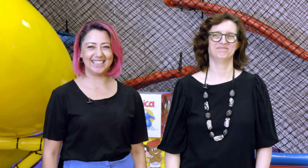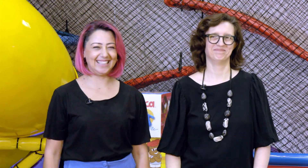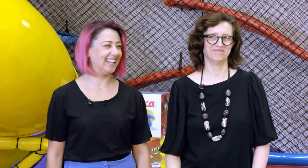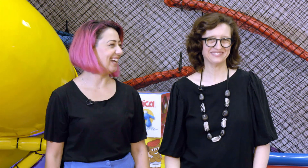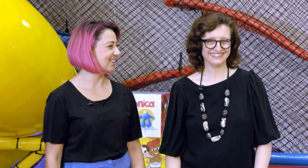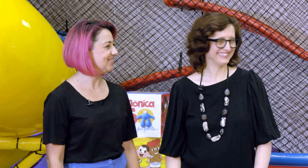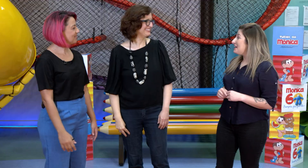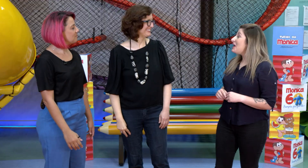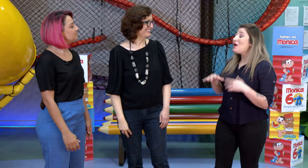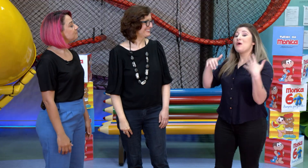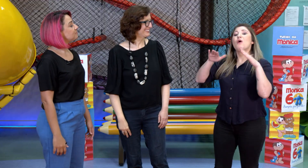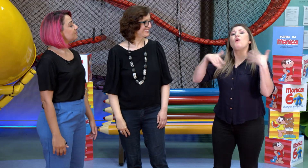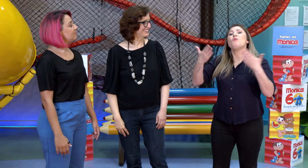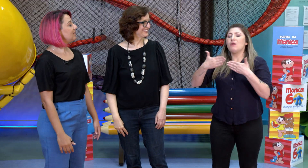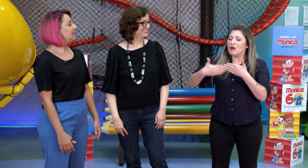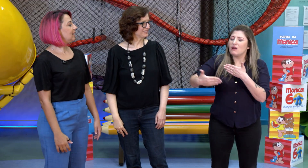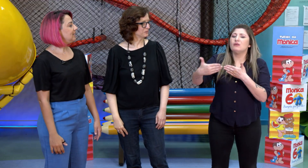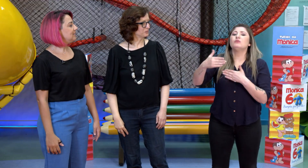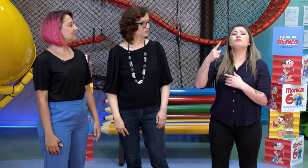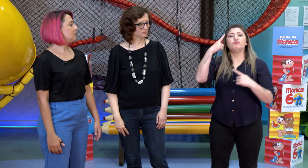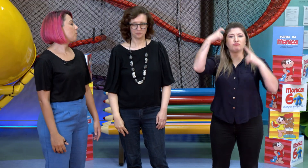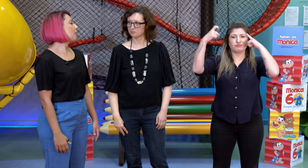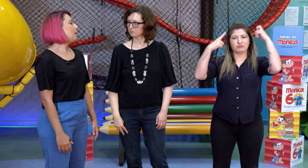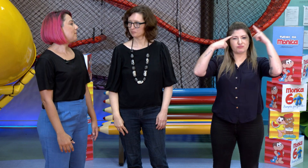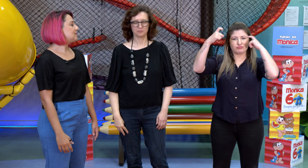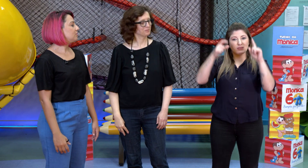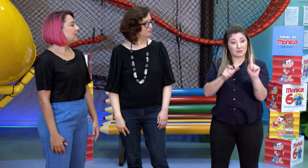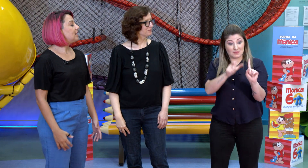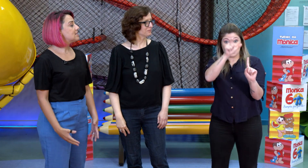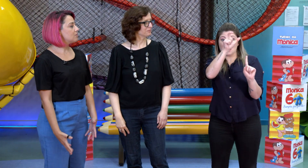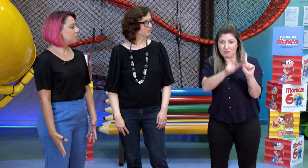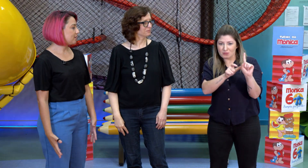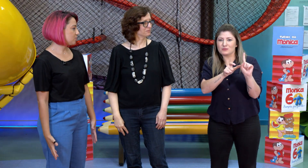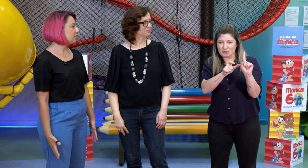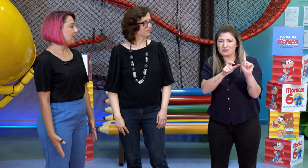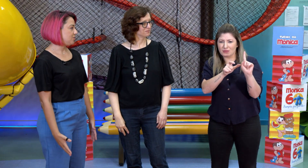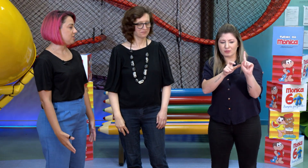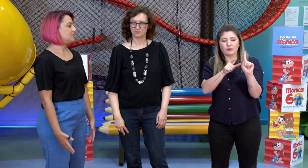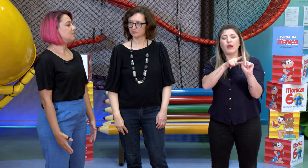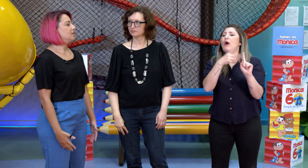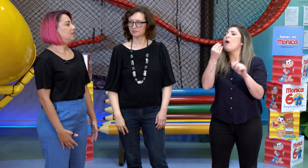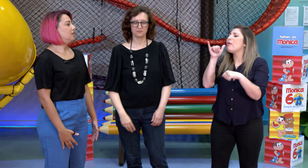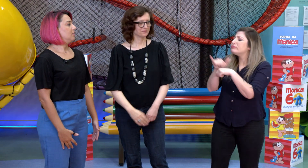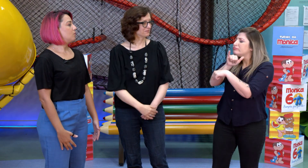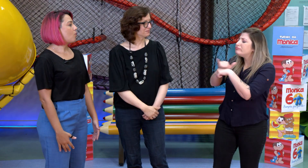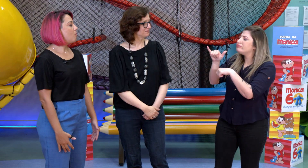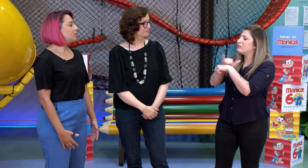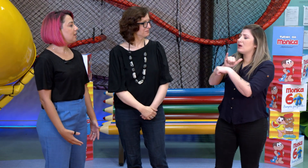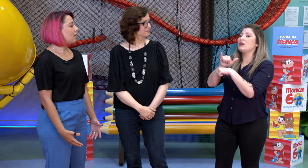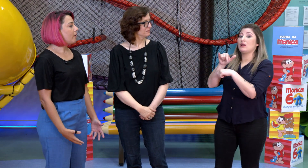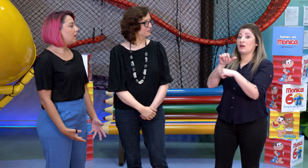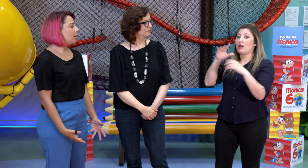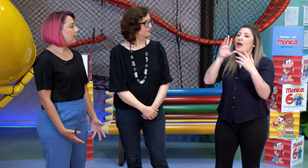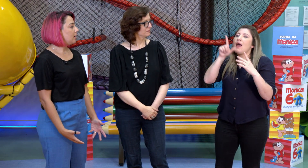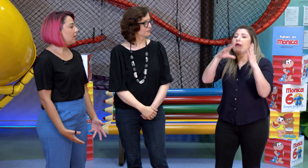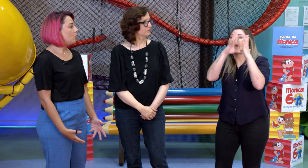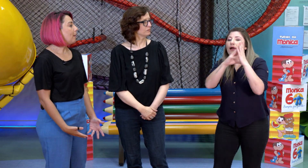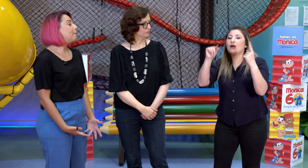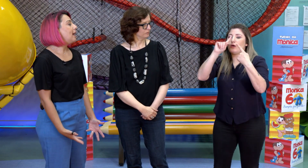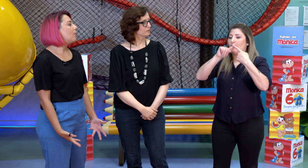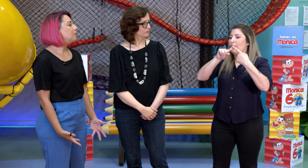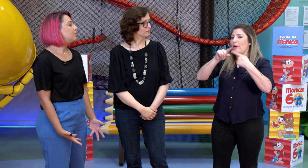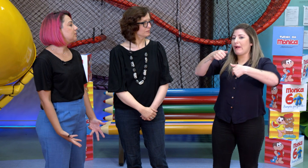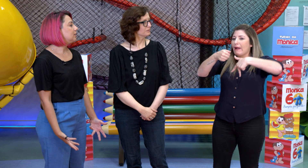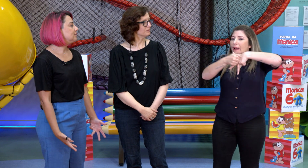Esse. Que legal. Larissa, pensando na criação de personagens, qual é